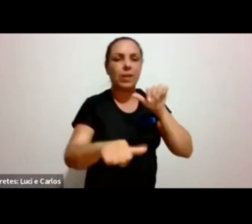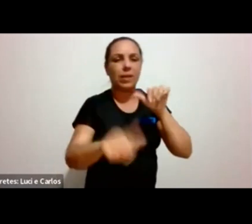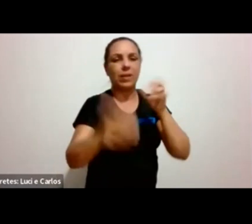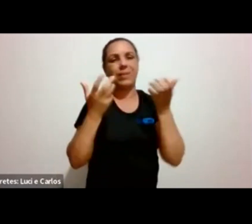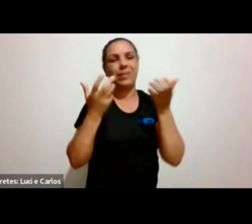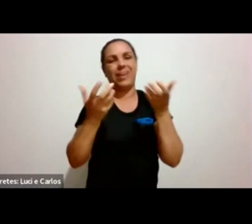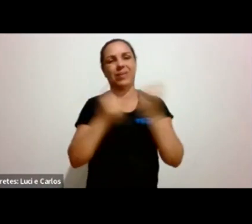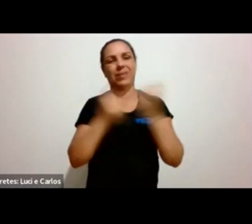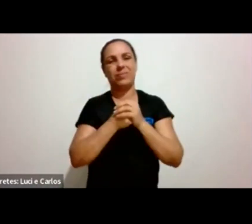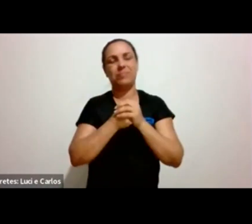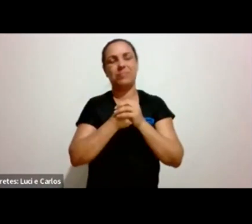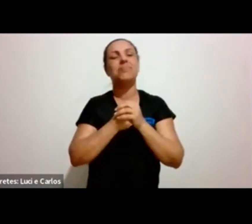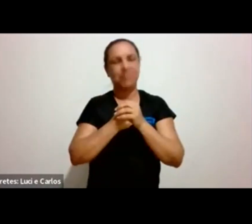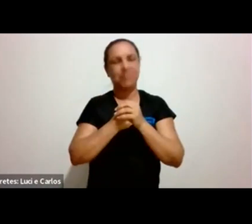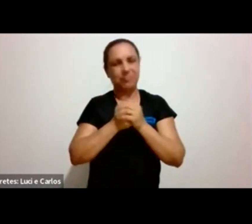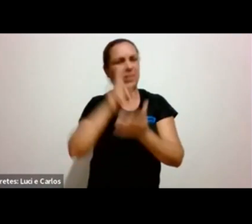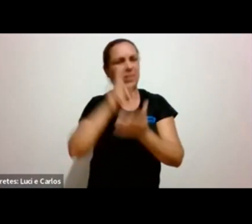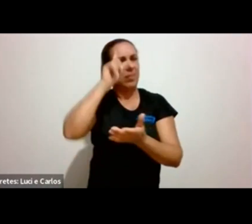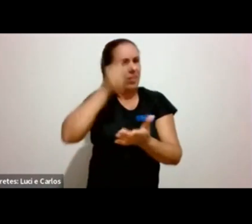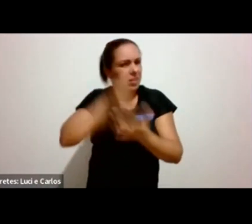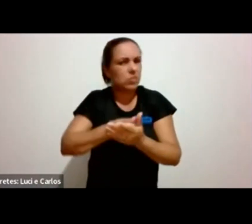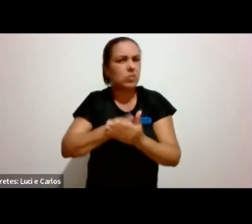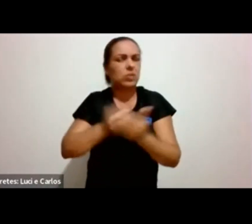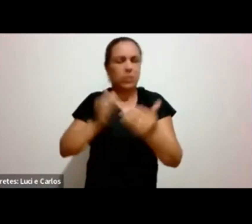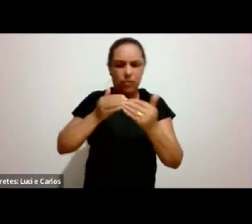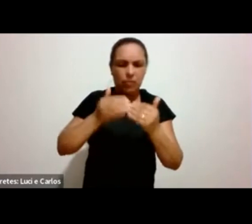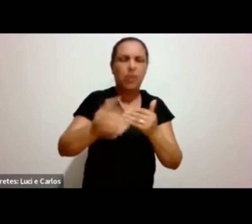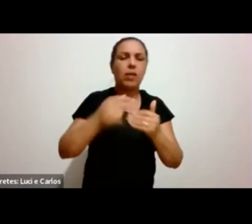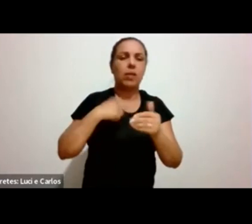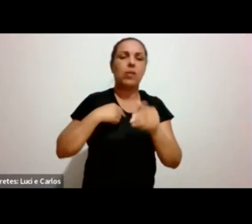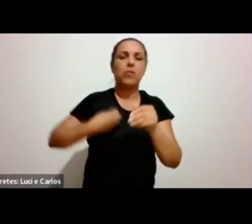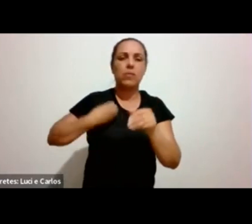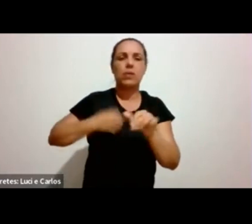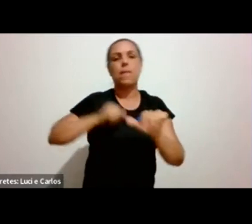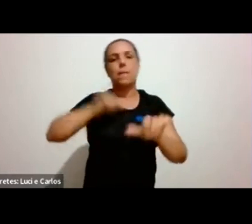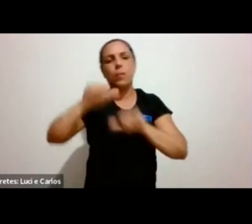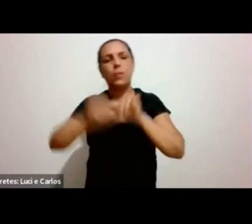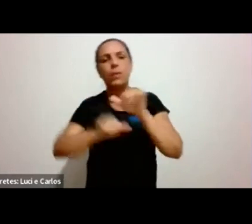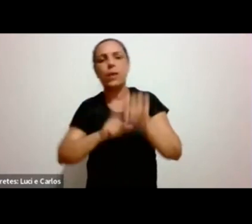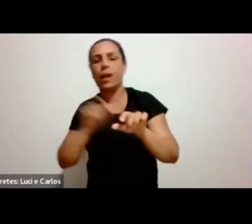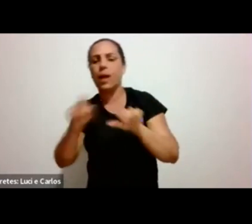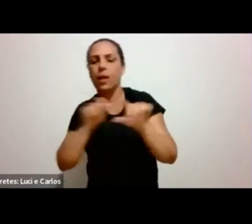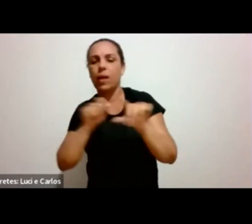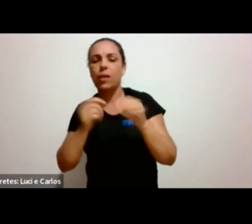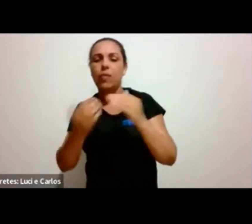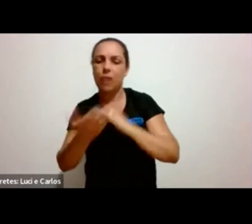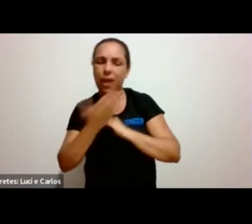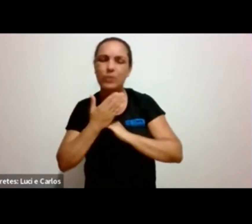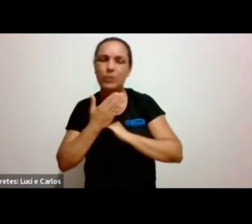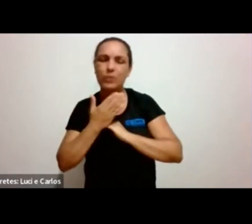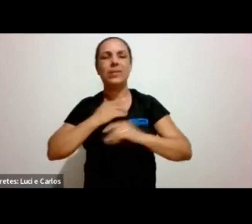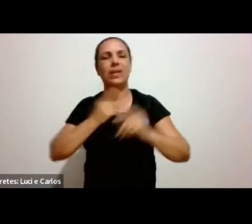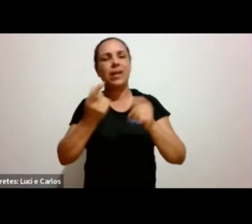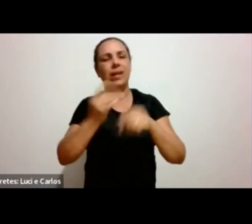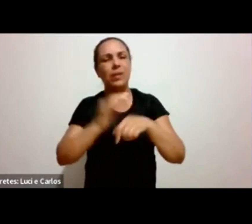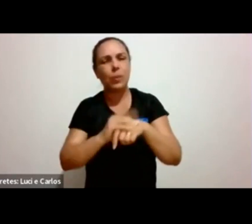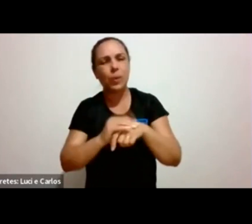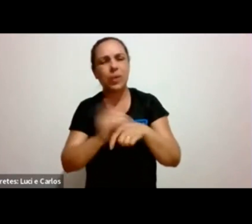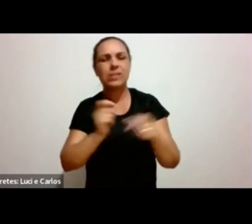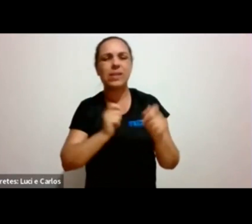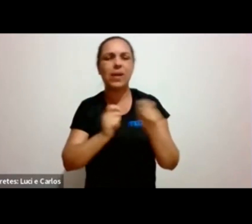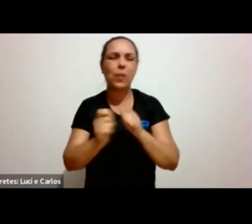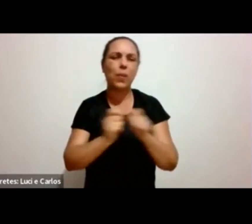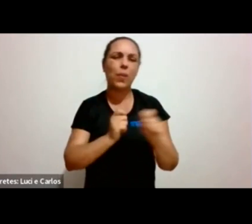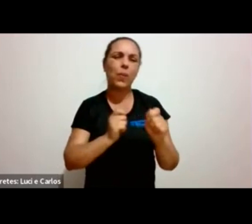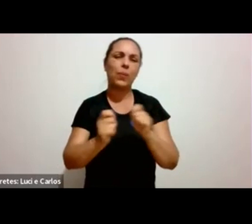aqui hoje para que você fique sabendo disso e possa aplicar já alguma coisa na sua